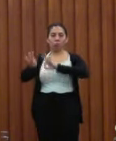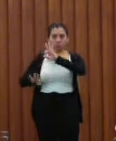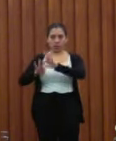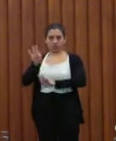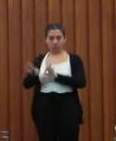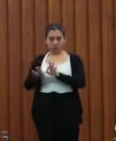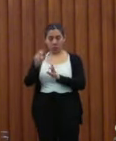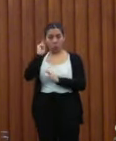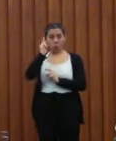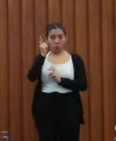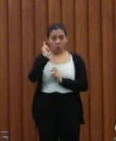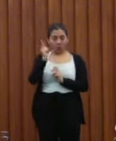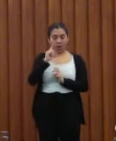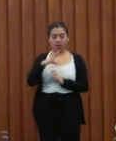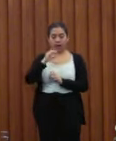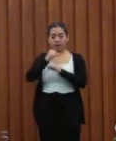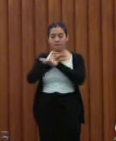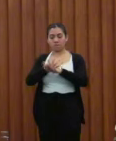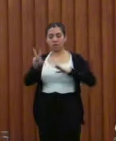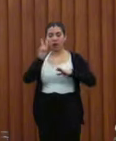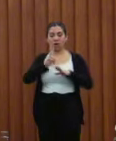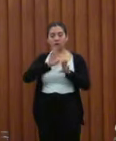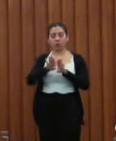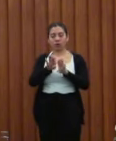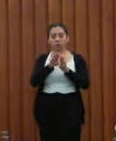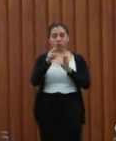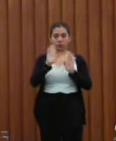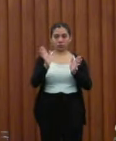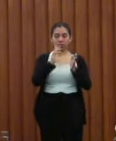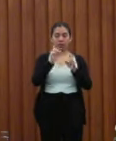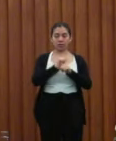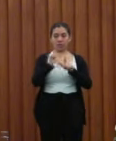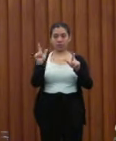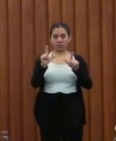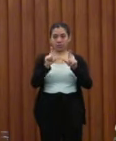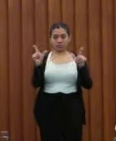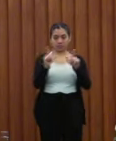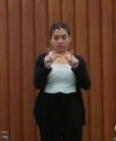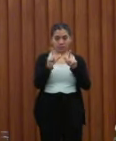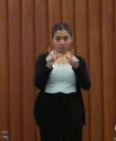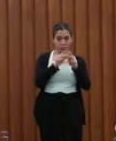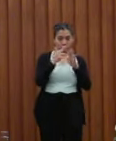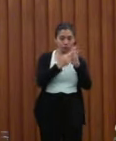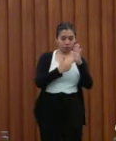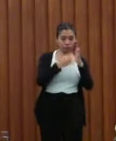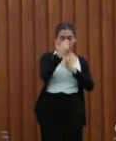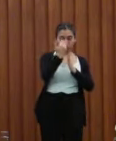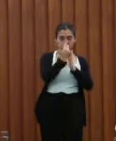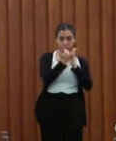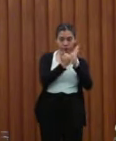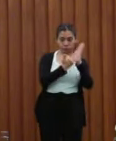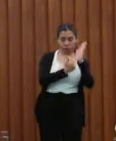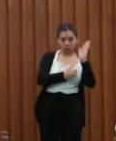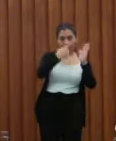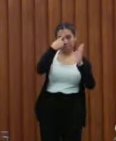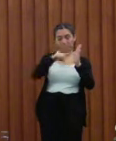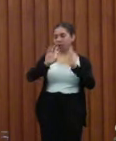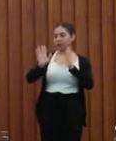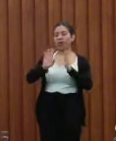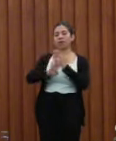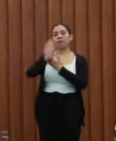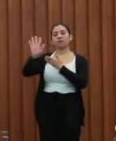sobre lo que se ha hecho al respecto de esta implementación de este protocolo. Es un protocolo de actuación para desterrar sobre todo la discriminación